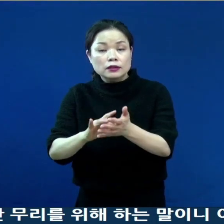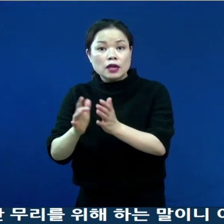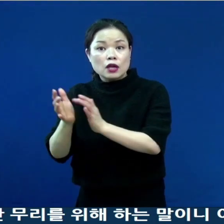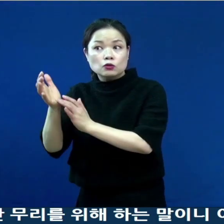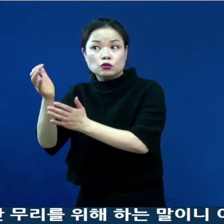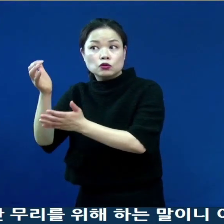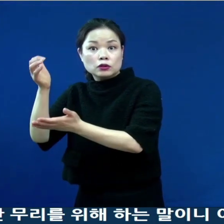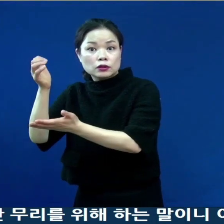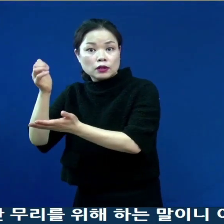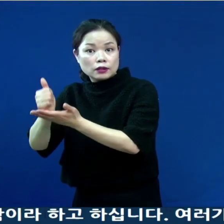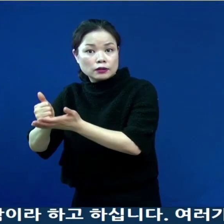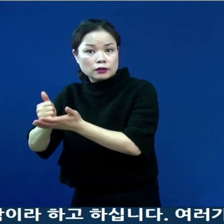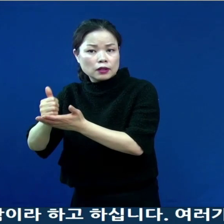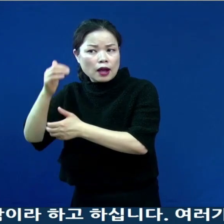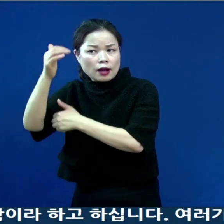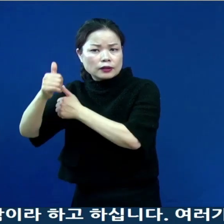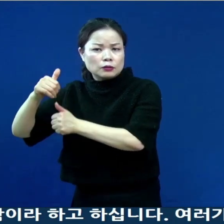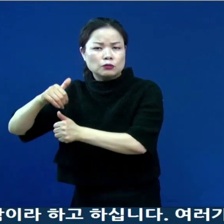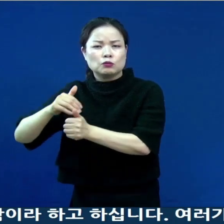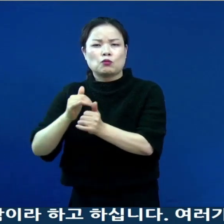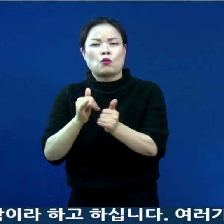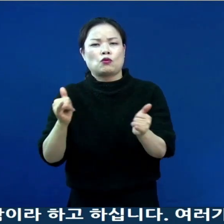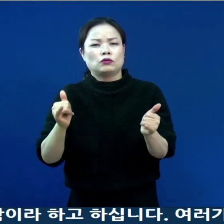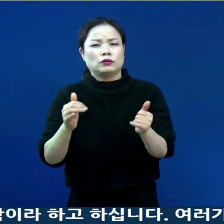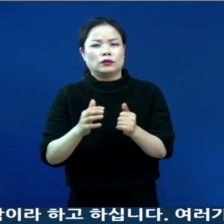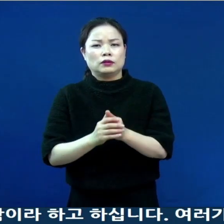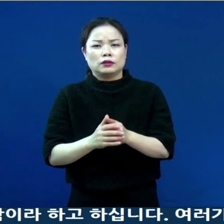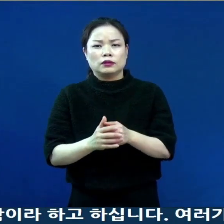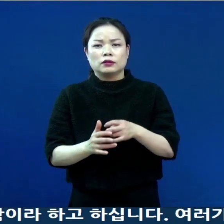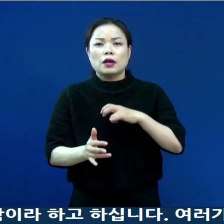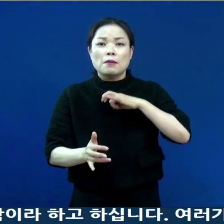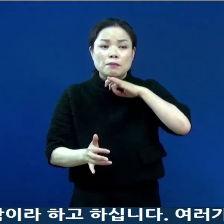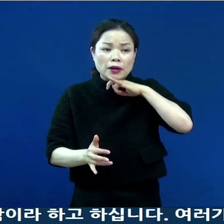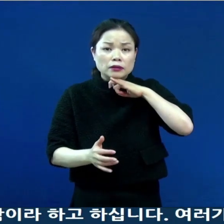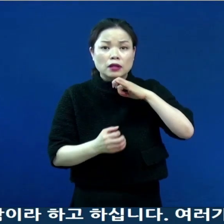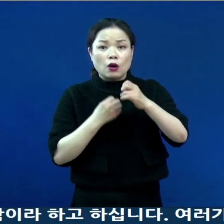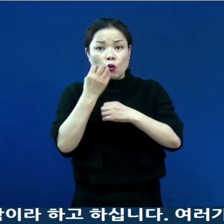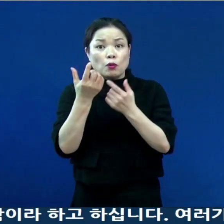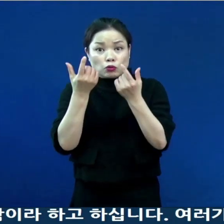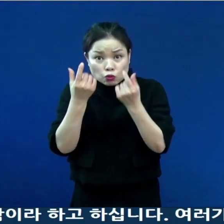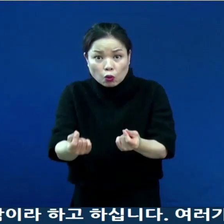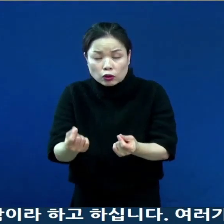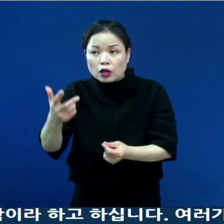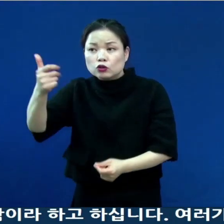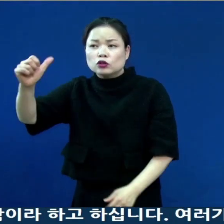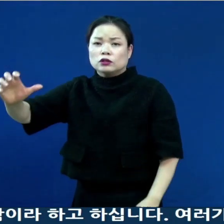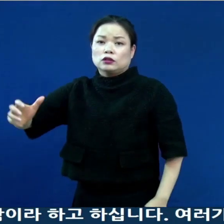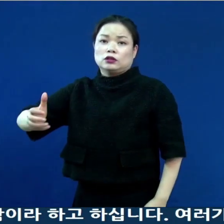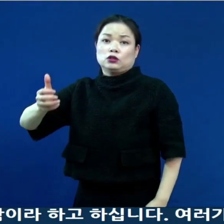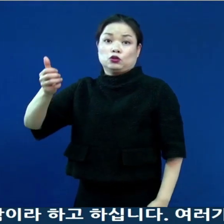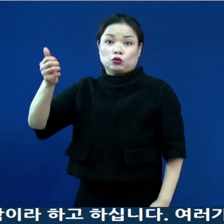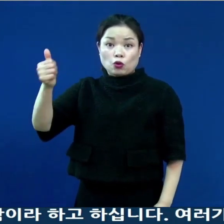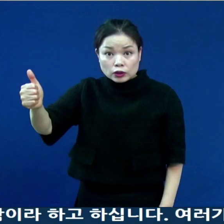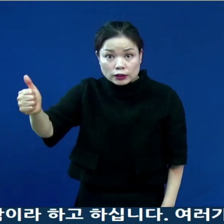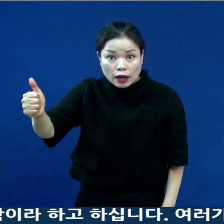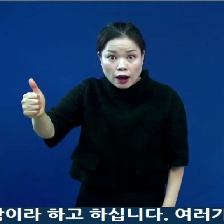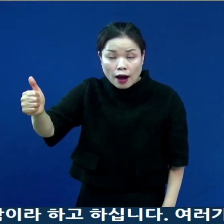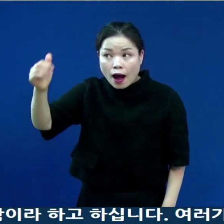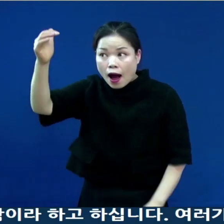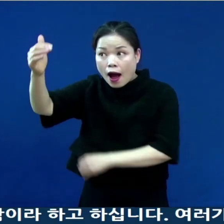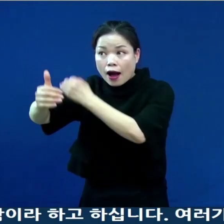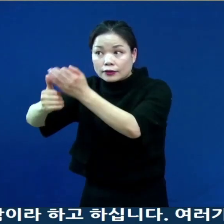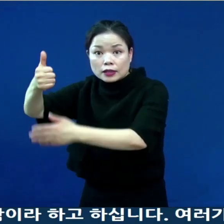예수께서 하나님이 보내신 자, 마르다가 고백한 거랑 결국 같은 고백이에요. 주는 그리스도 신이다.